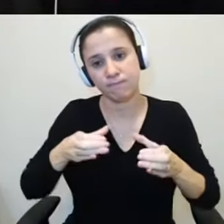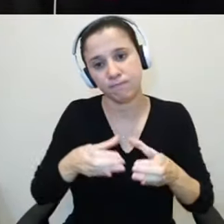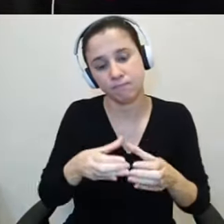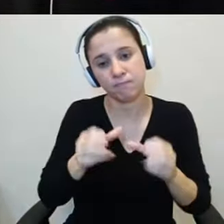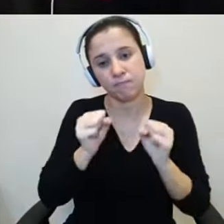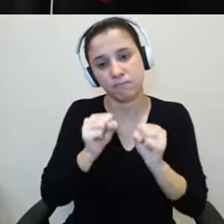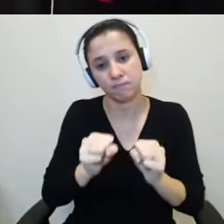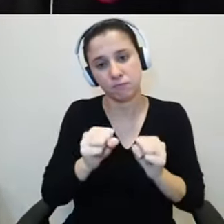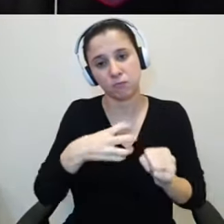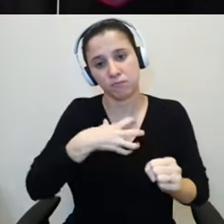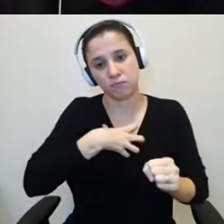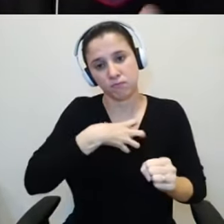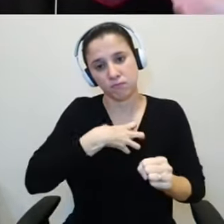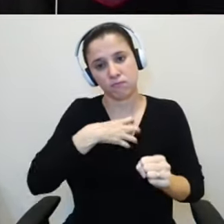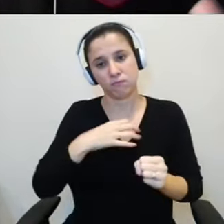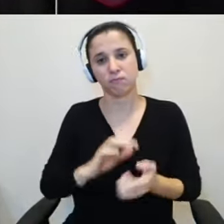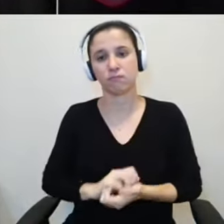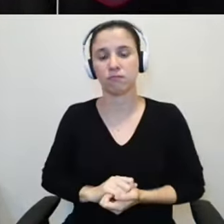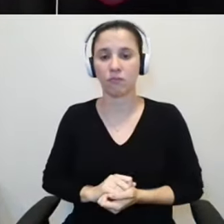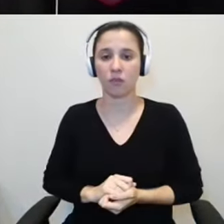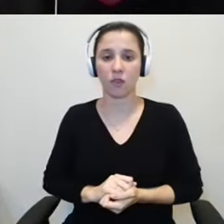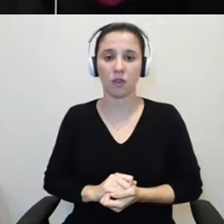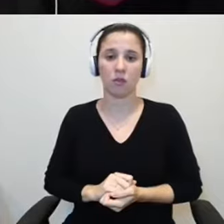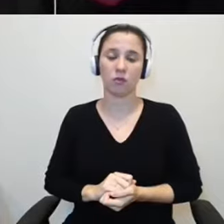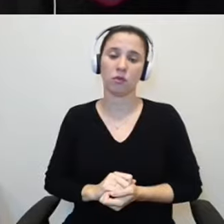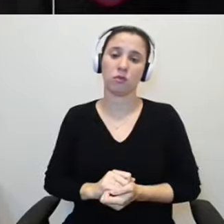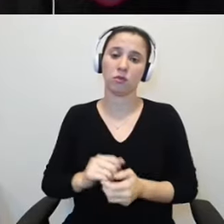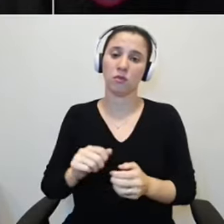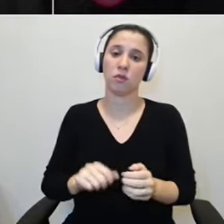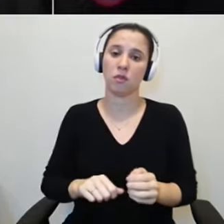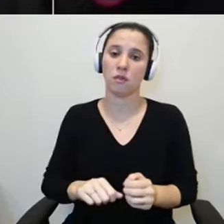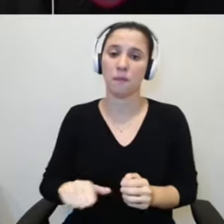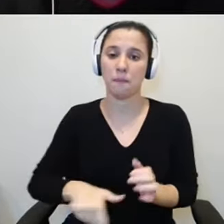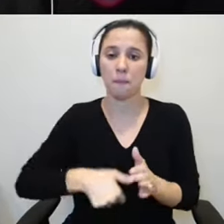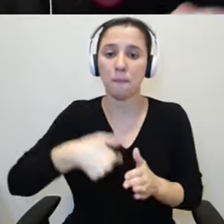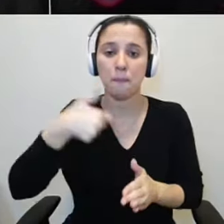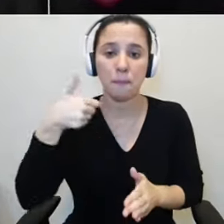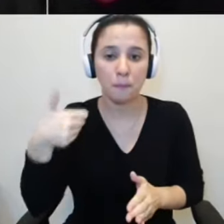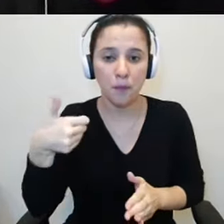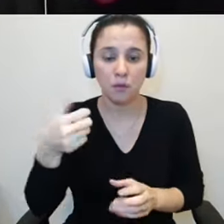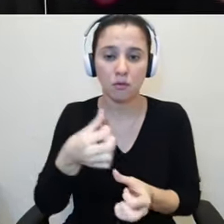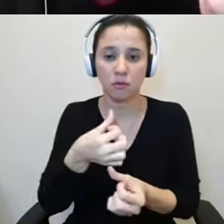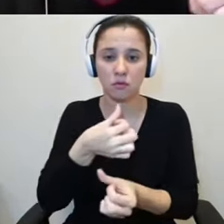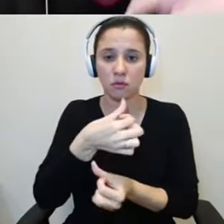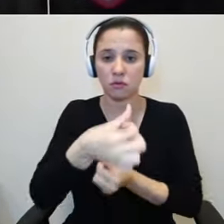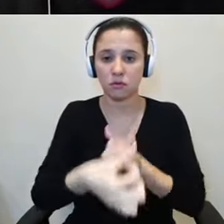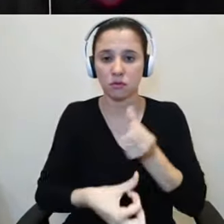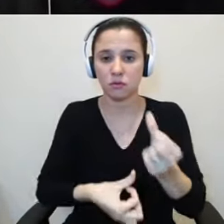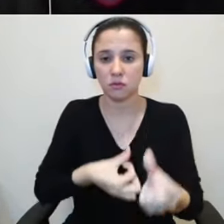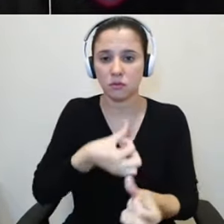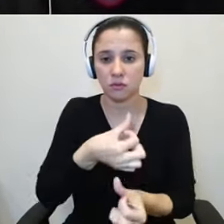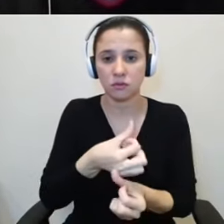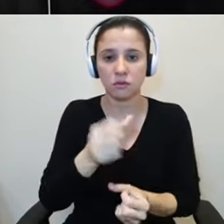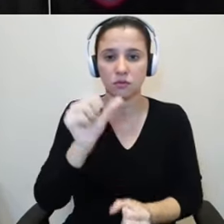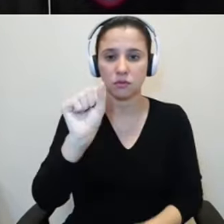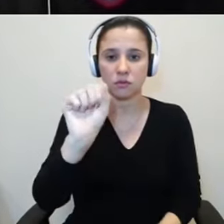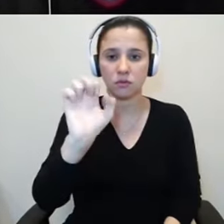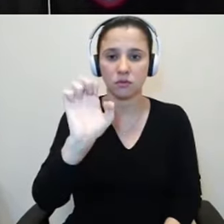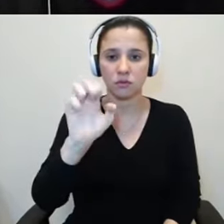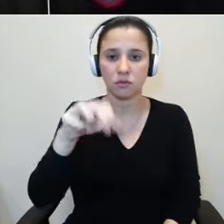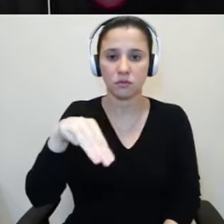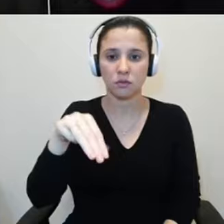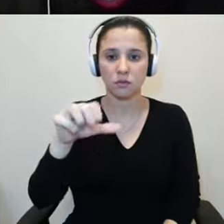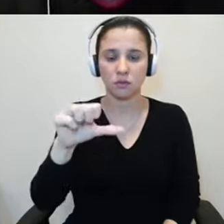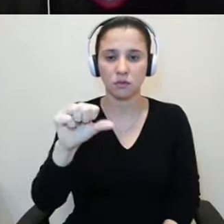né, nosso primeiro semestre, ele retornaria. Lembrando, né, que nós tivemos 25 dias de atividades